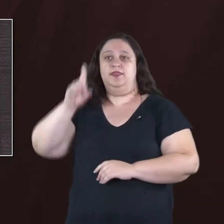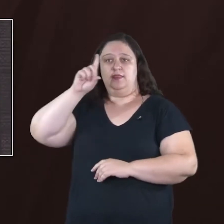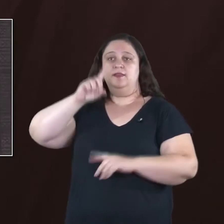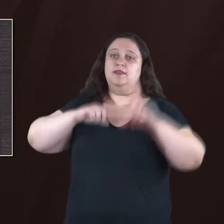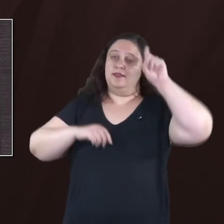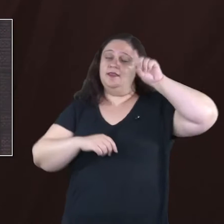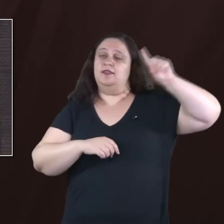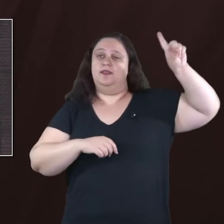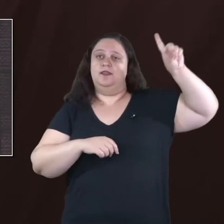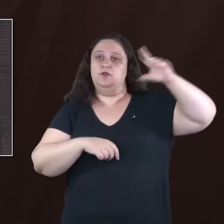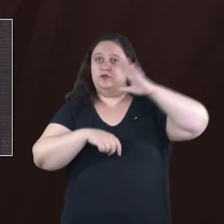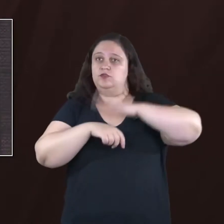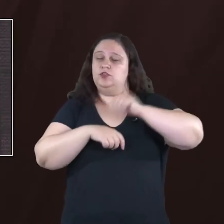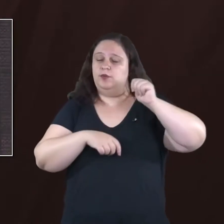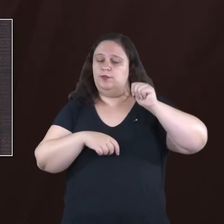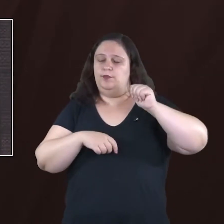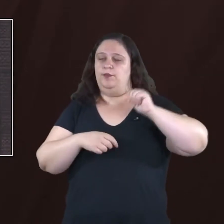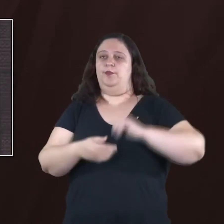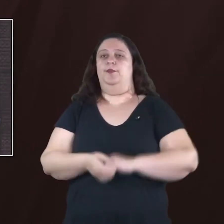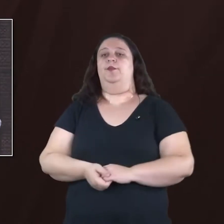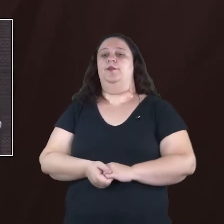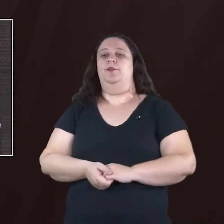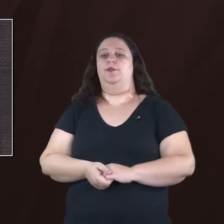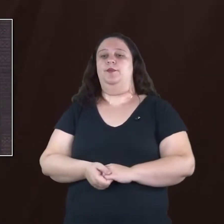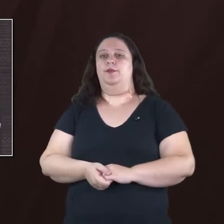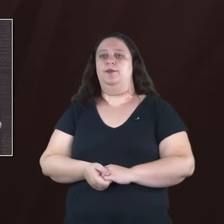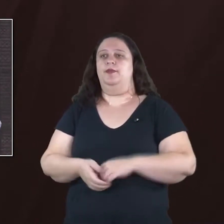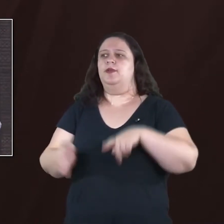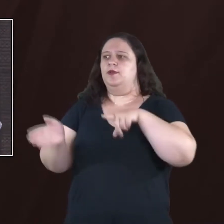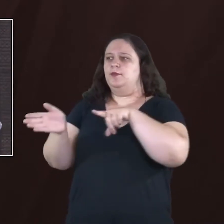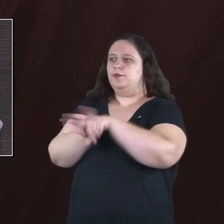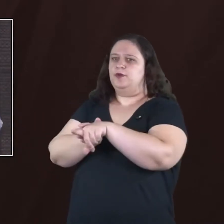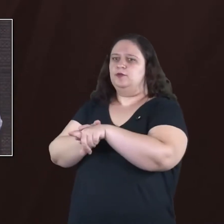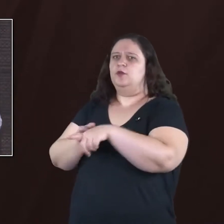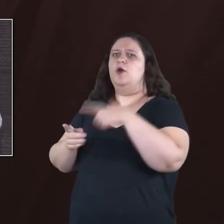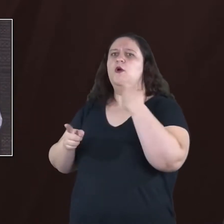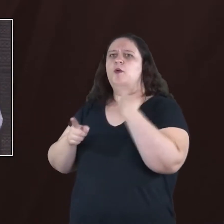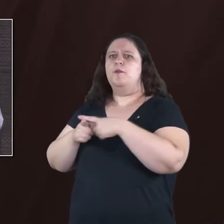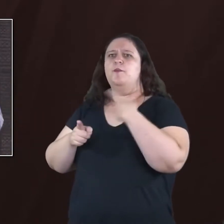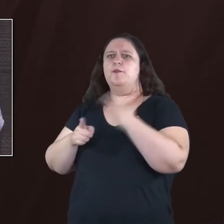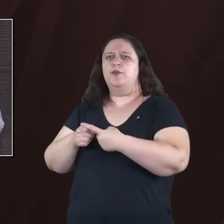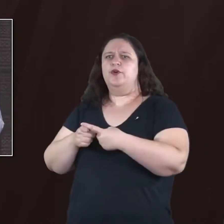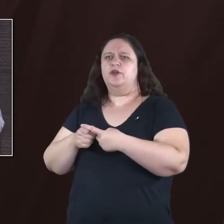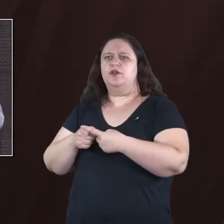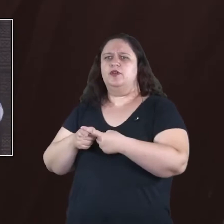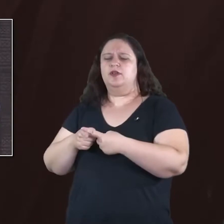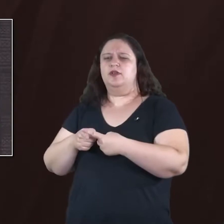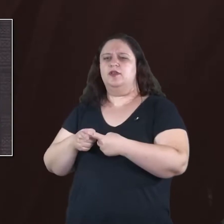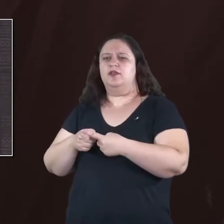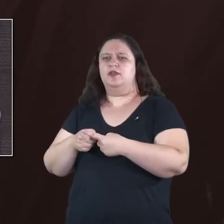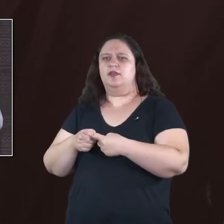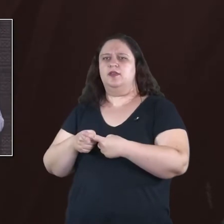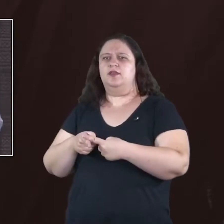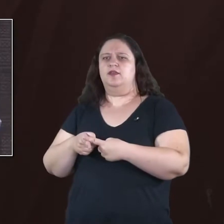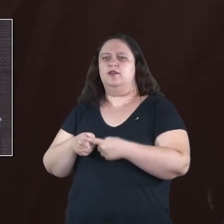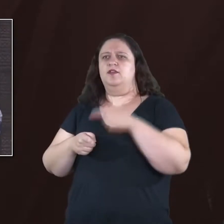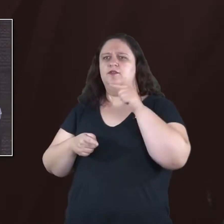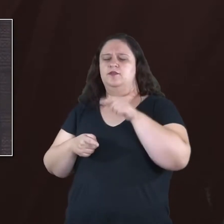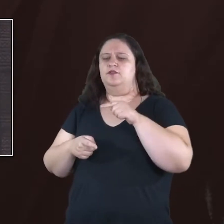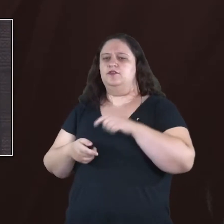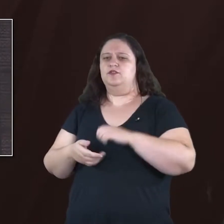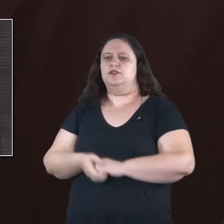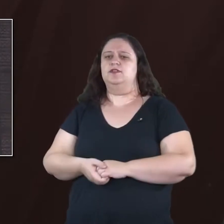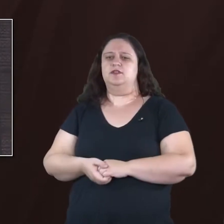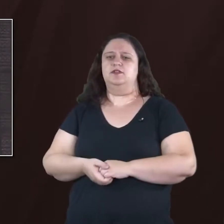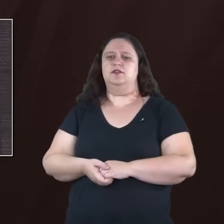Jesus apareceu a ele dizendo: por que você está recalcitrar? Significa,